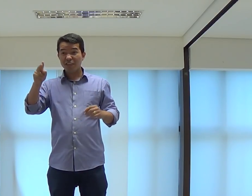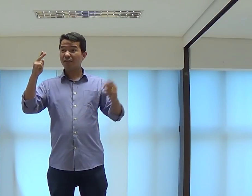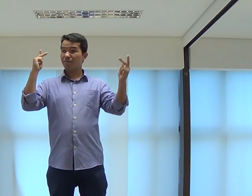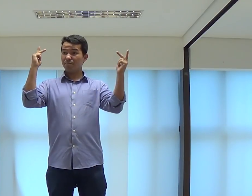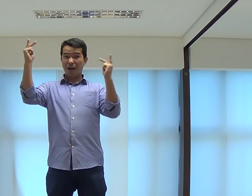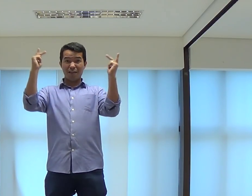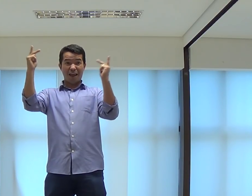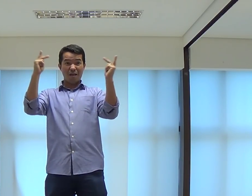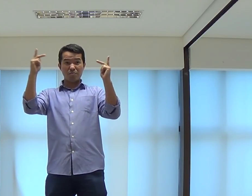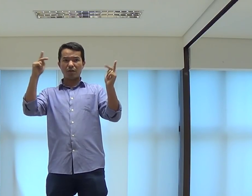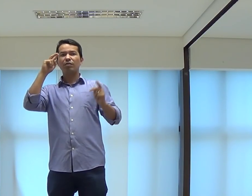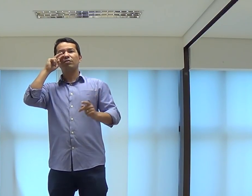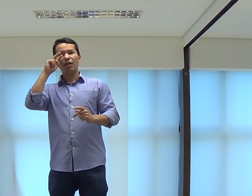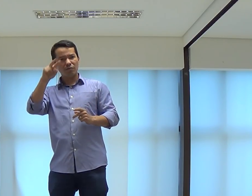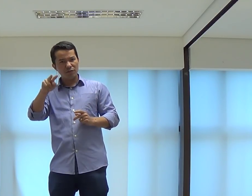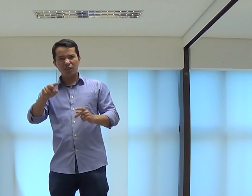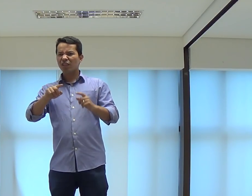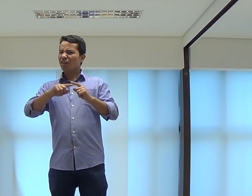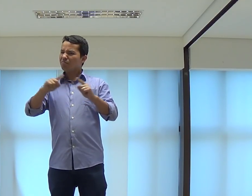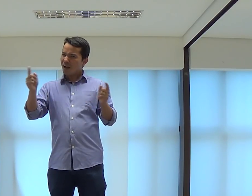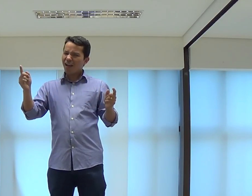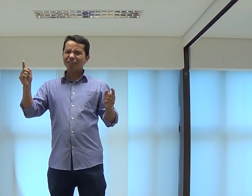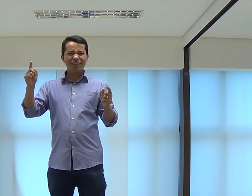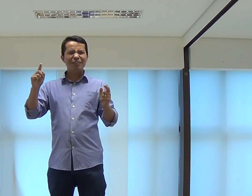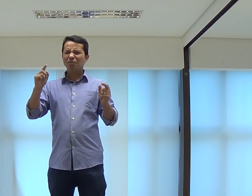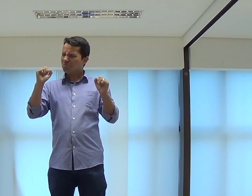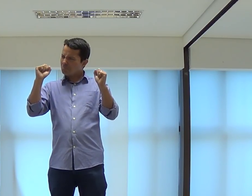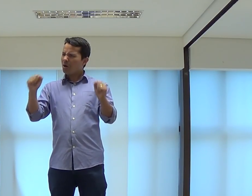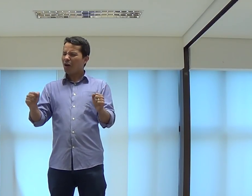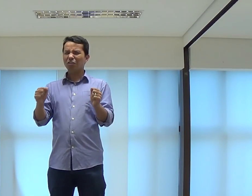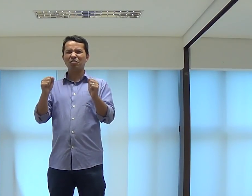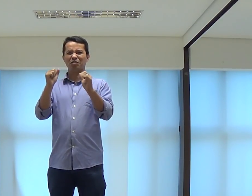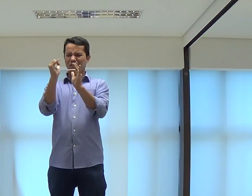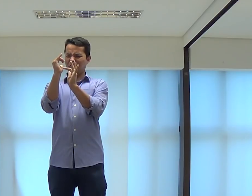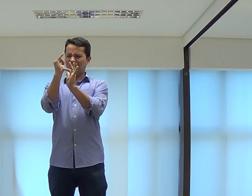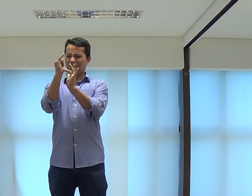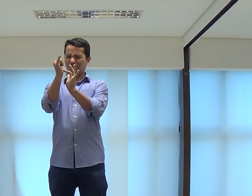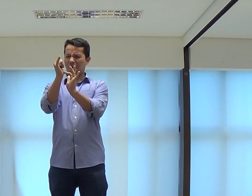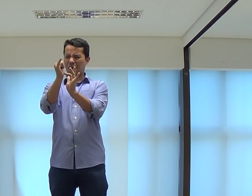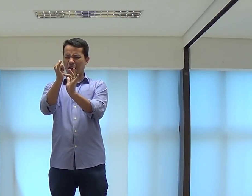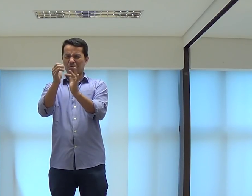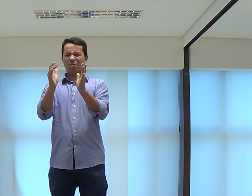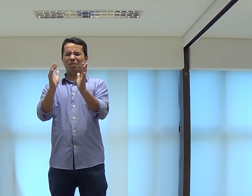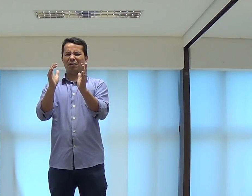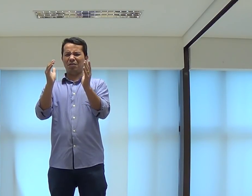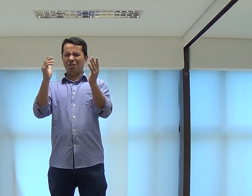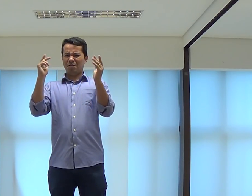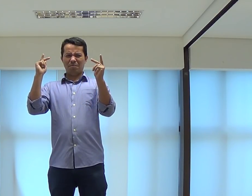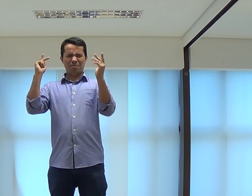E eu também já vi esse, parábola. Então, né? Não tem problema. Esse